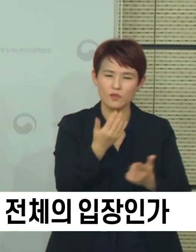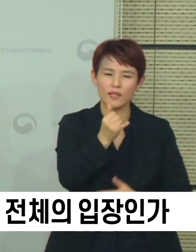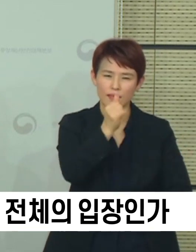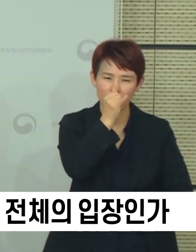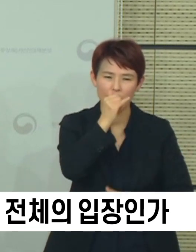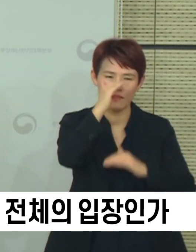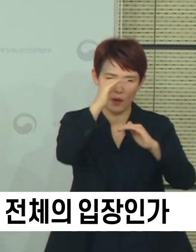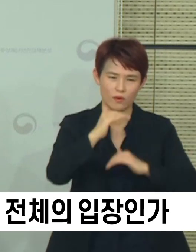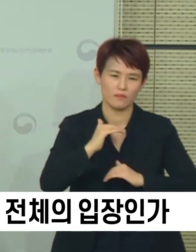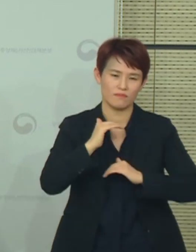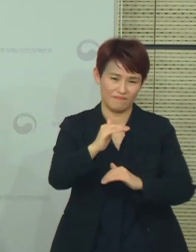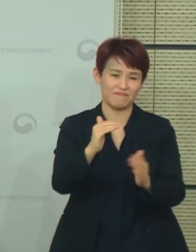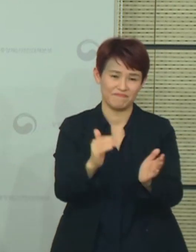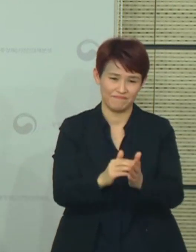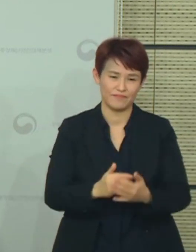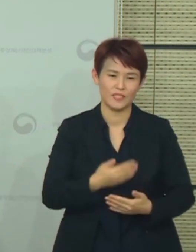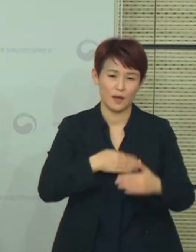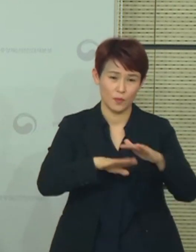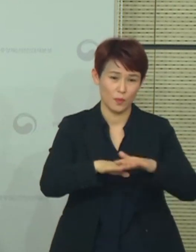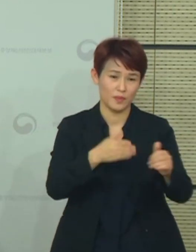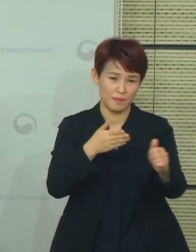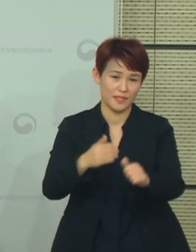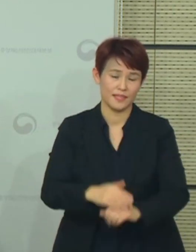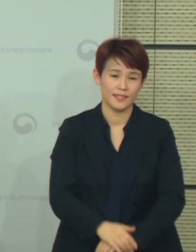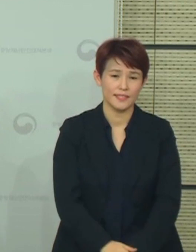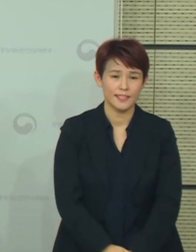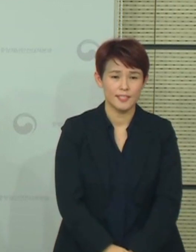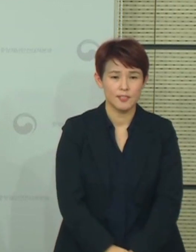드렸고 자료에도 담았습니다. 참고해 주시기 바랍니다.